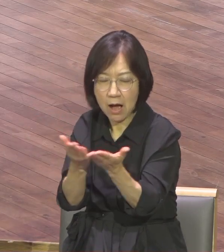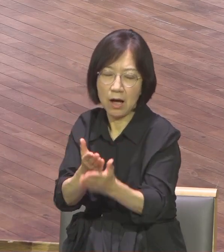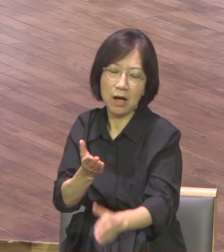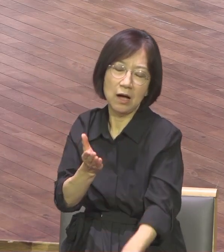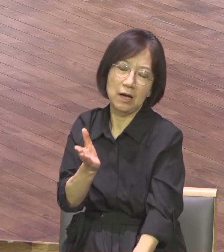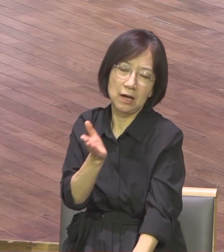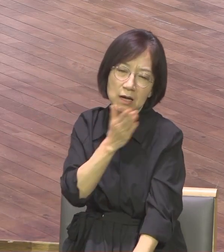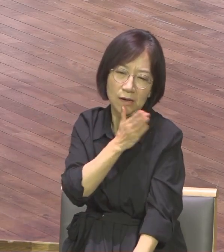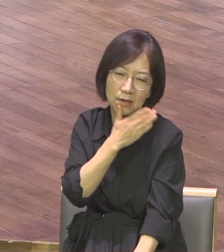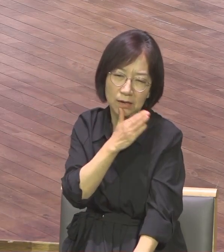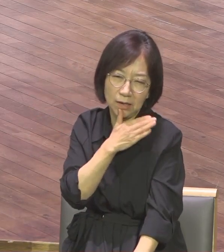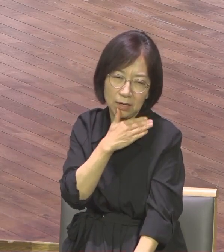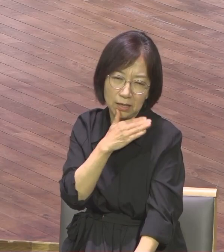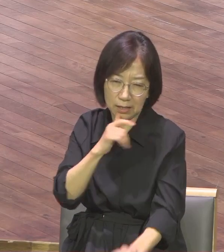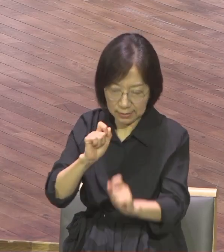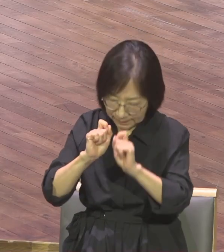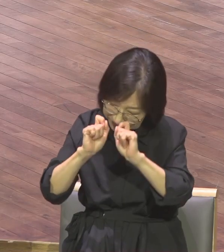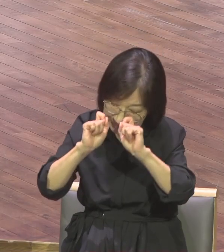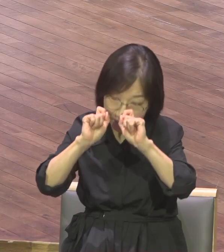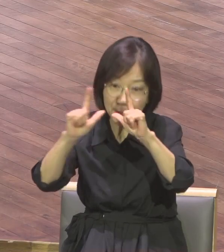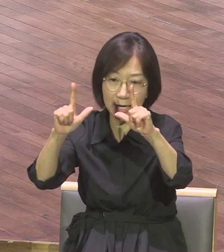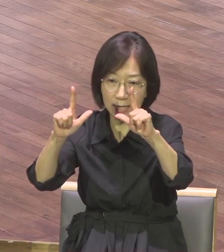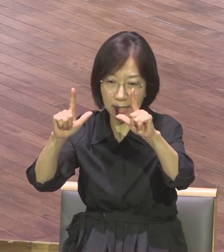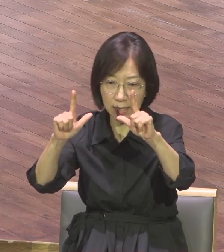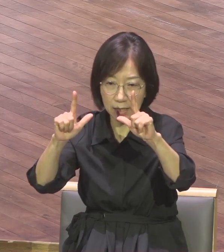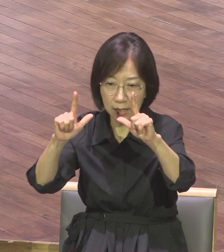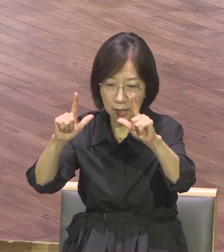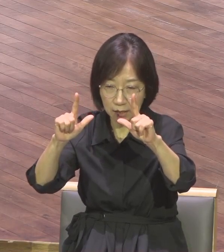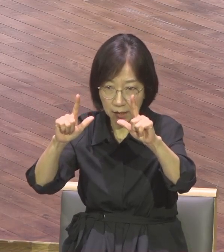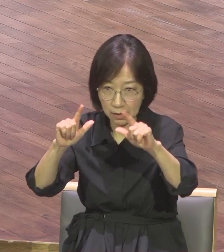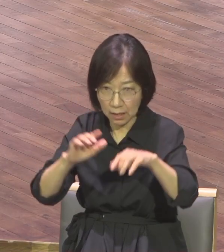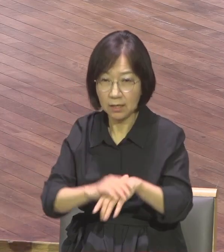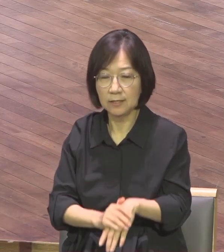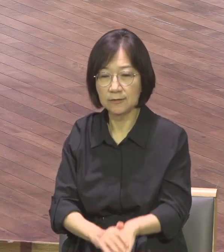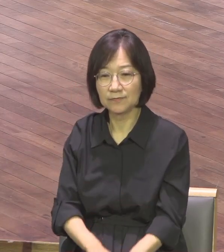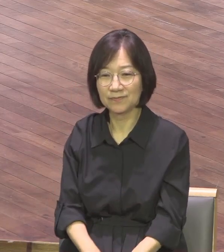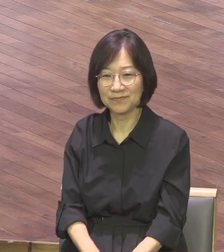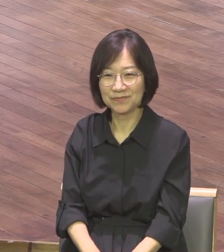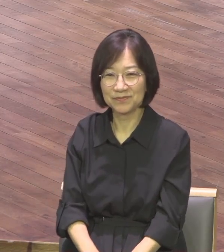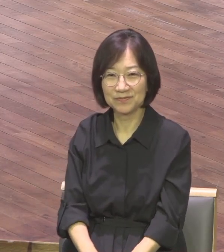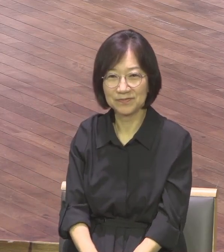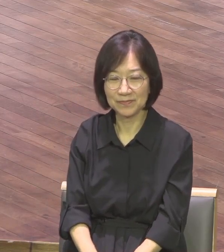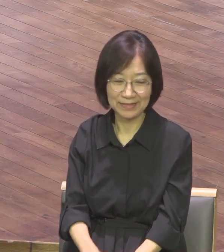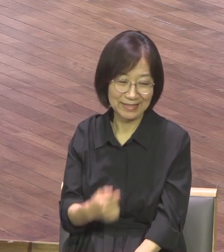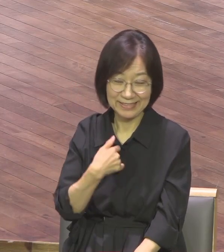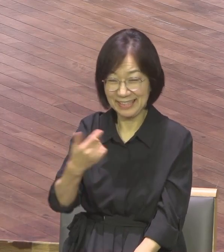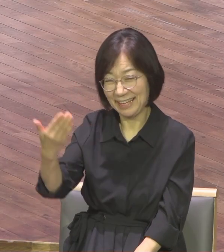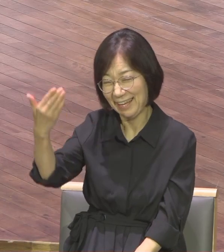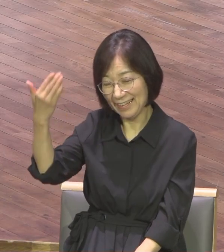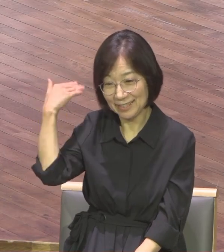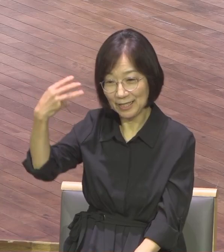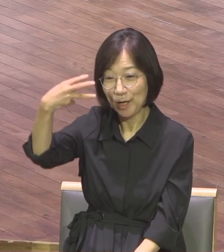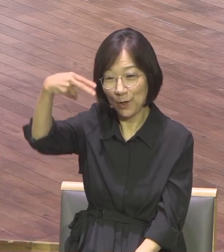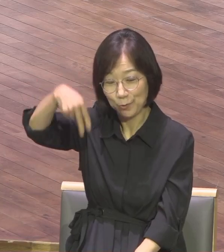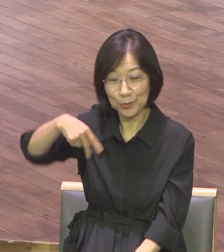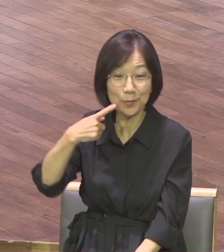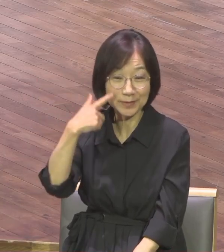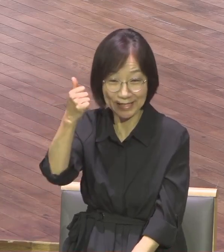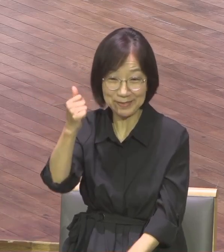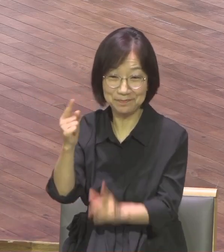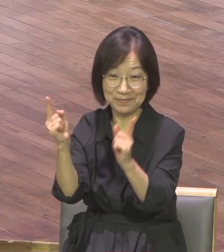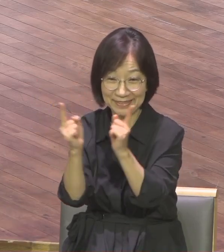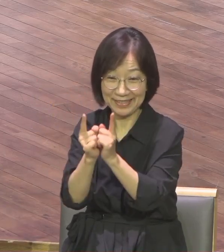이야 그랬구나 그랬구나. 제가 유목사님 팀 합숙하면서 앉아가지고 딱 폼